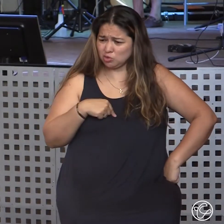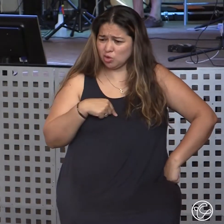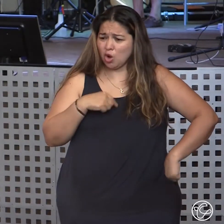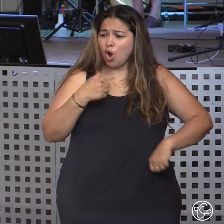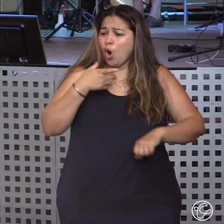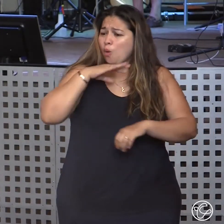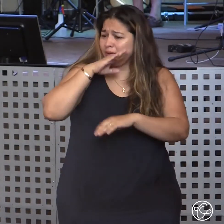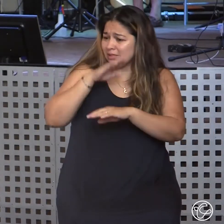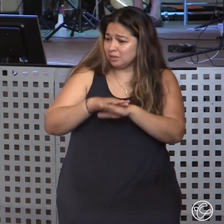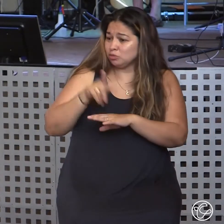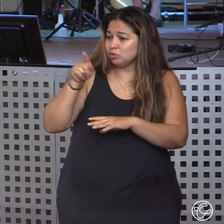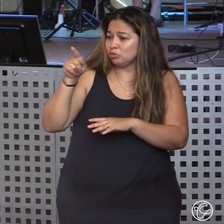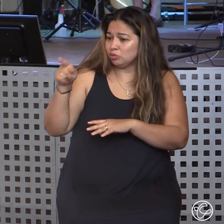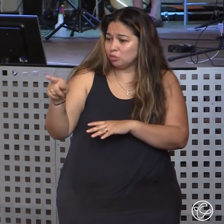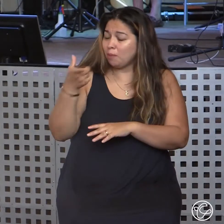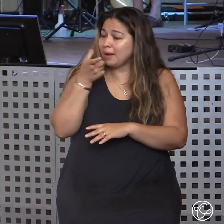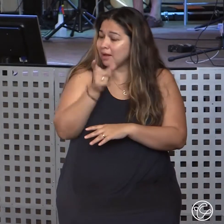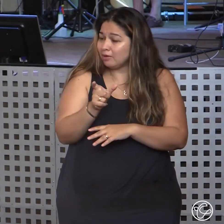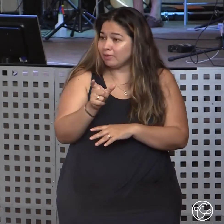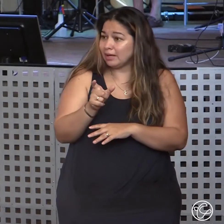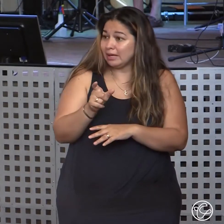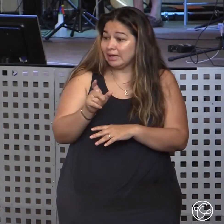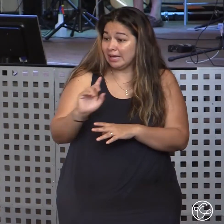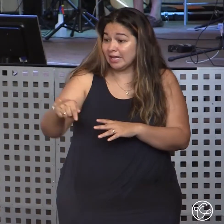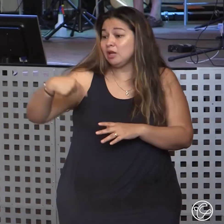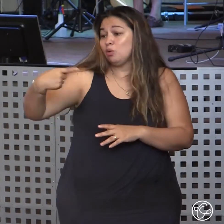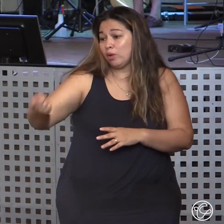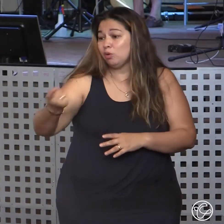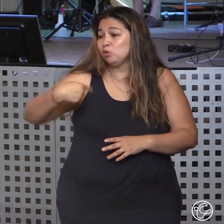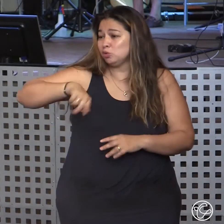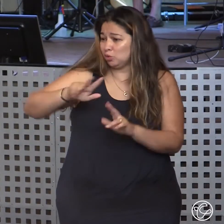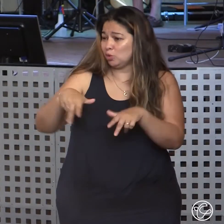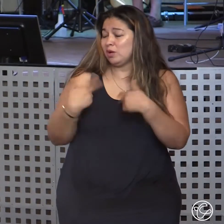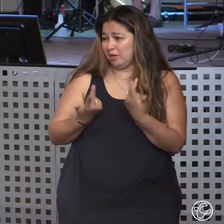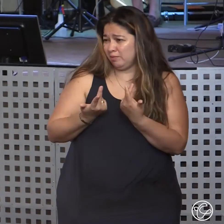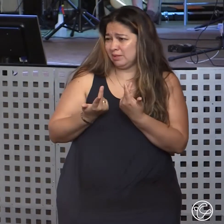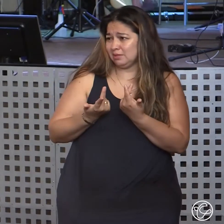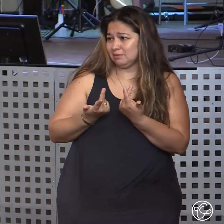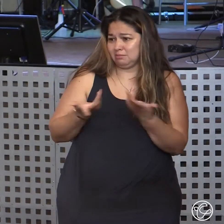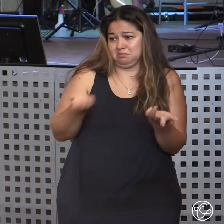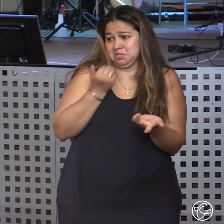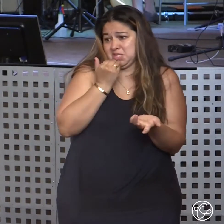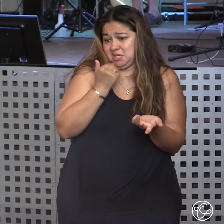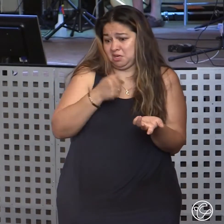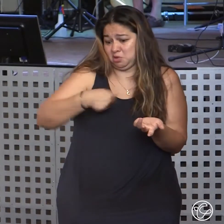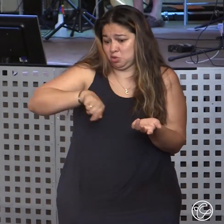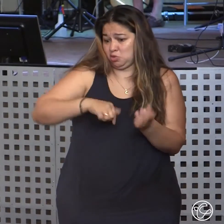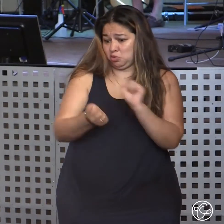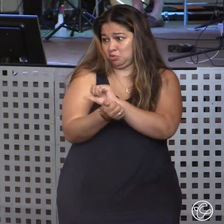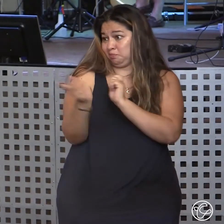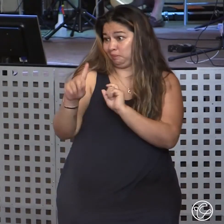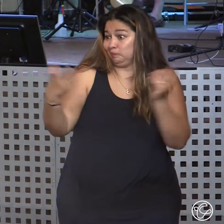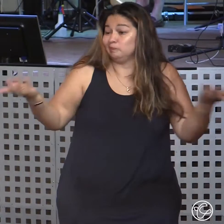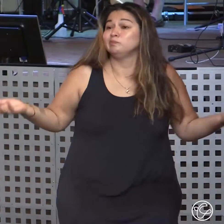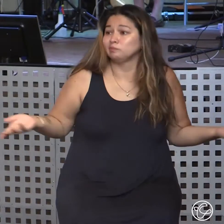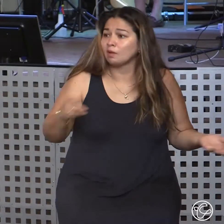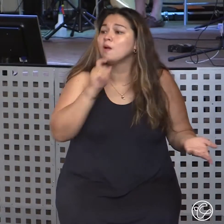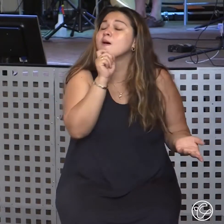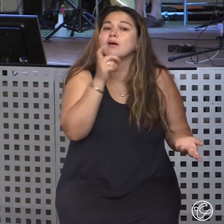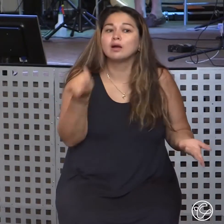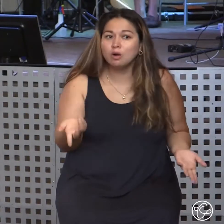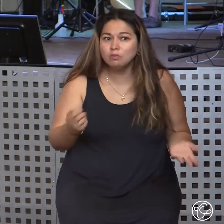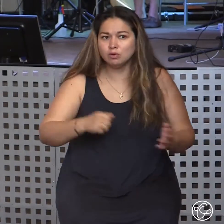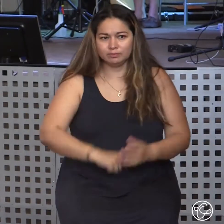Es decir, ¿por qué no dices, seremos libres? Y Jesús lo lleva en plan espiritual, lo podía haber llevado en